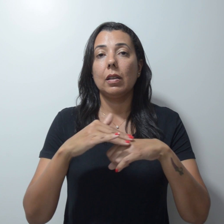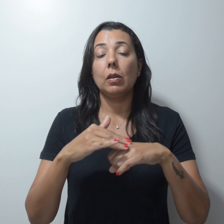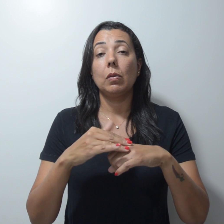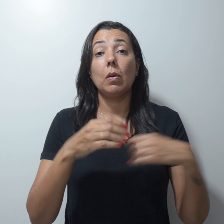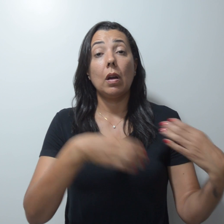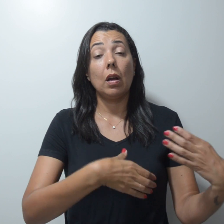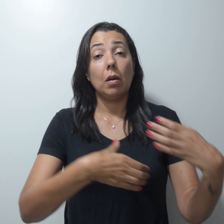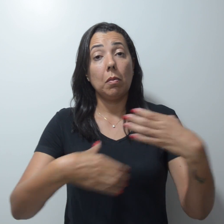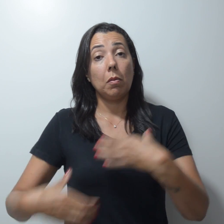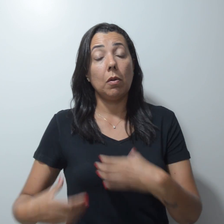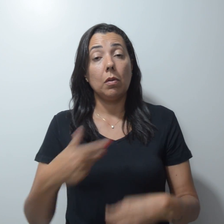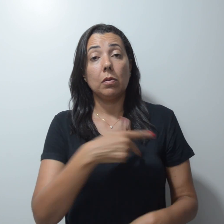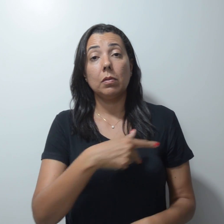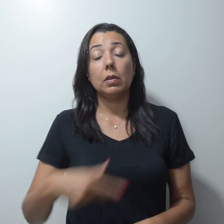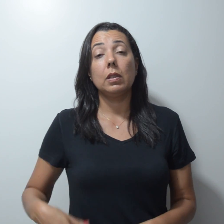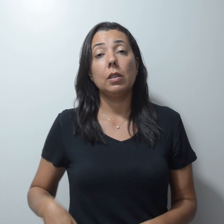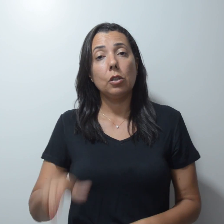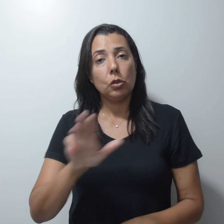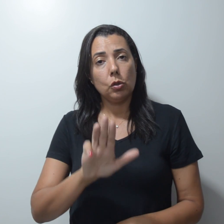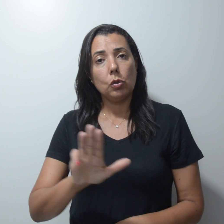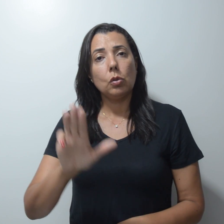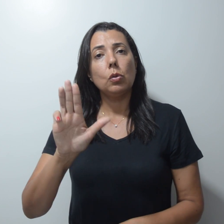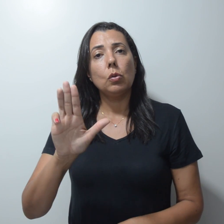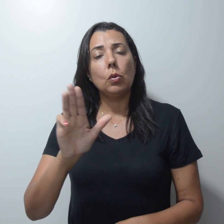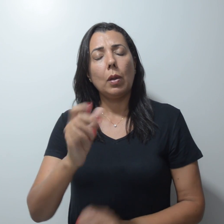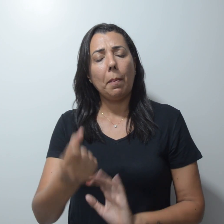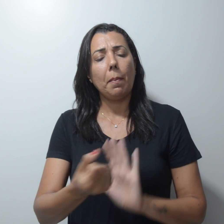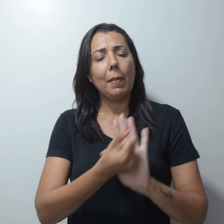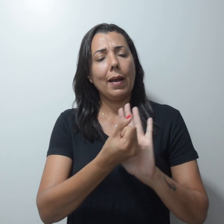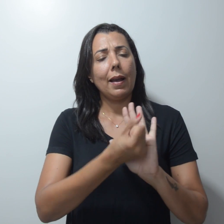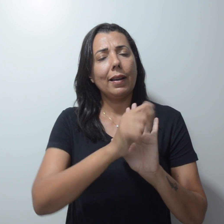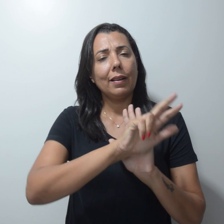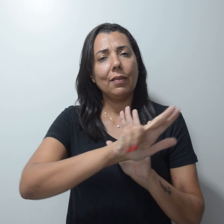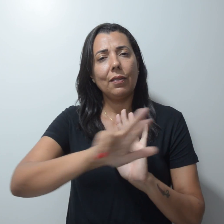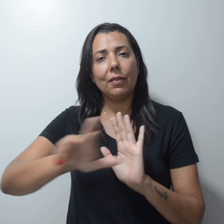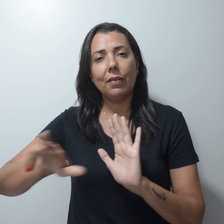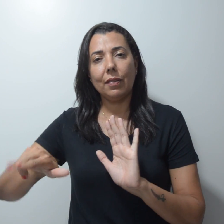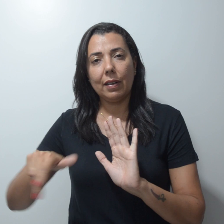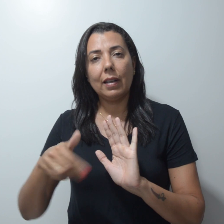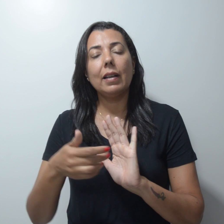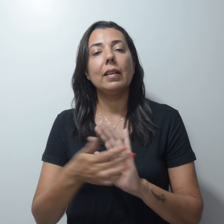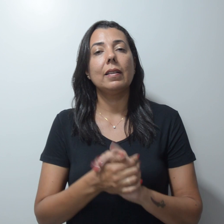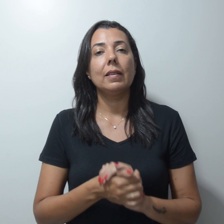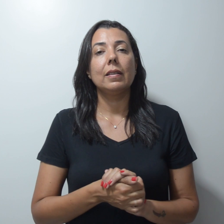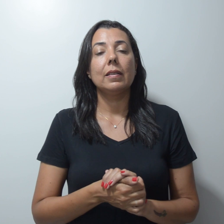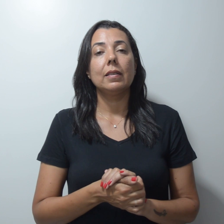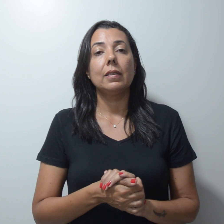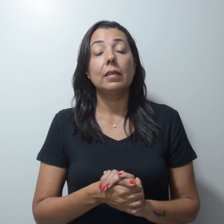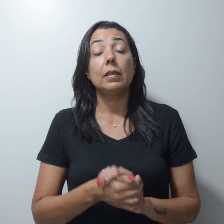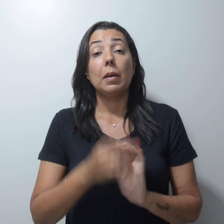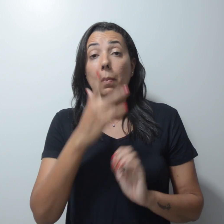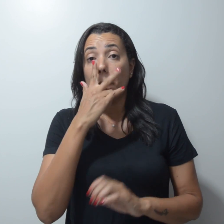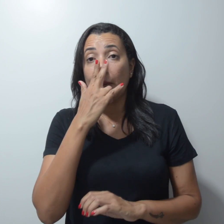presidente Lula, recheada de simbolismos e ineditismos, parecia significar